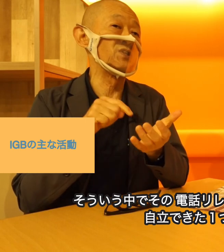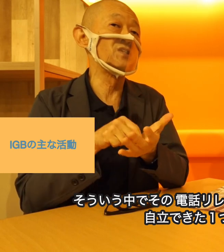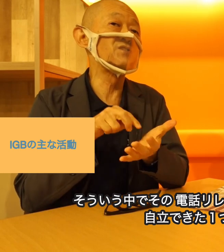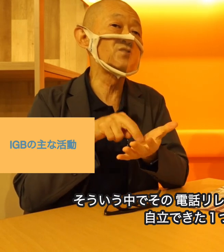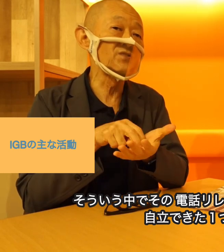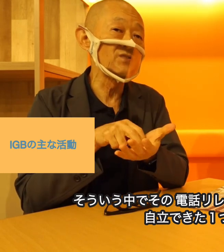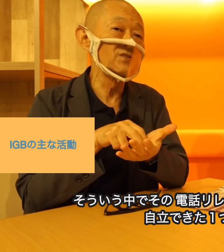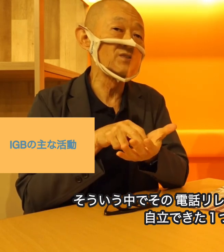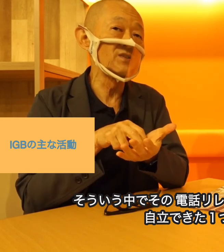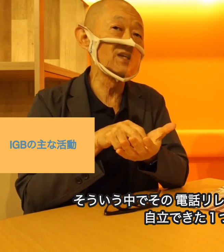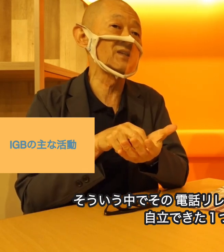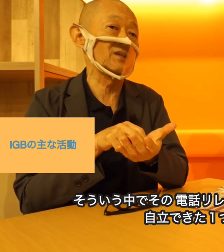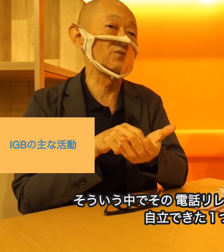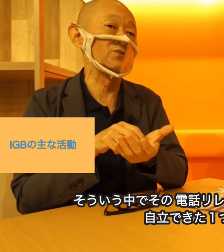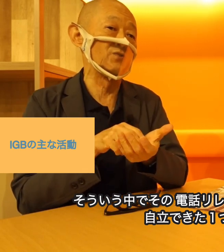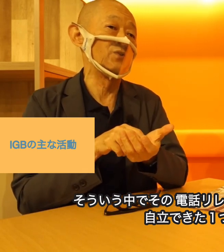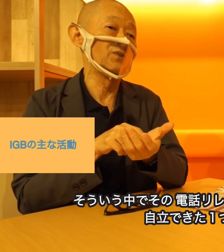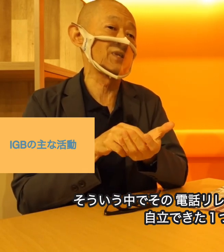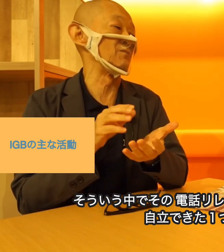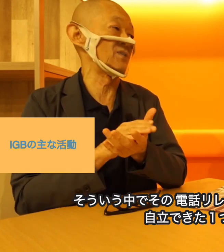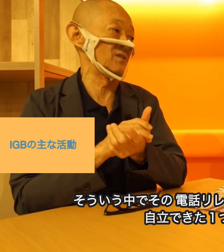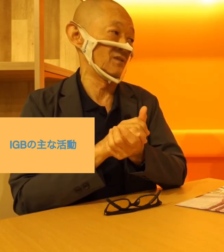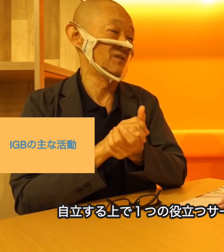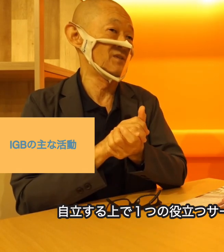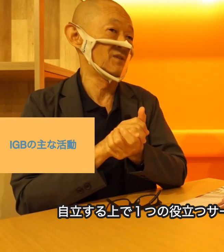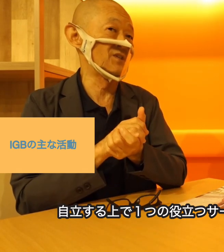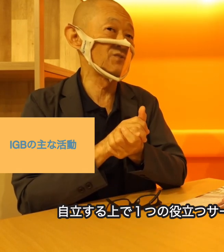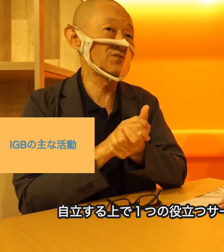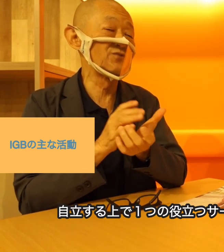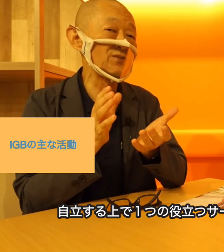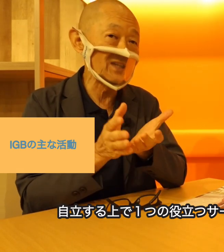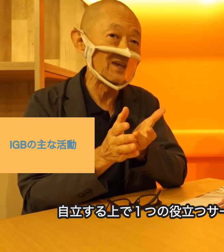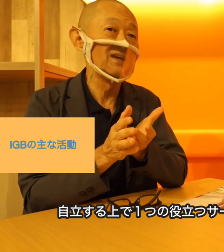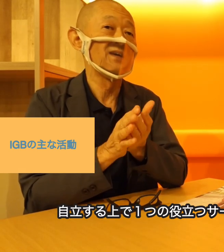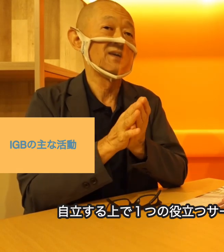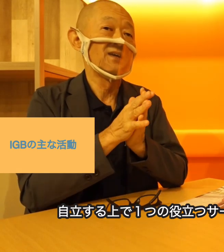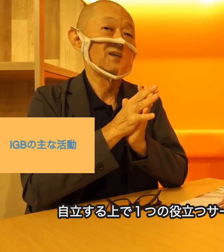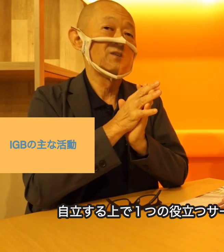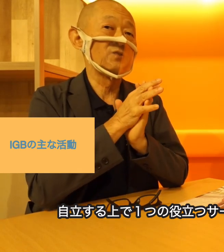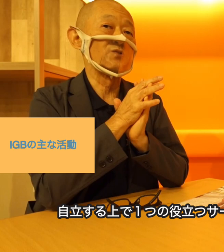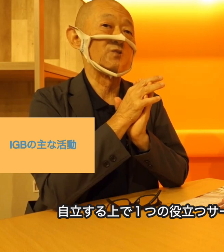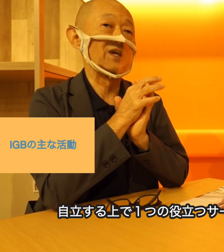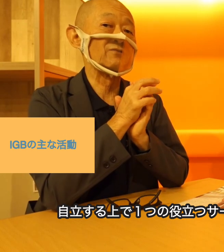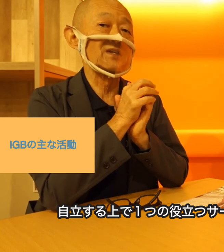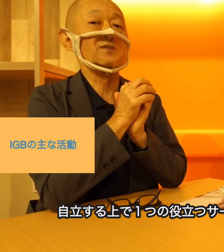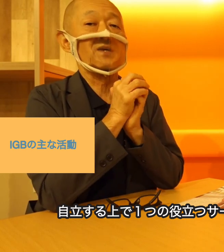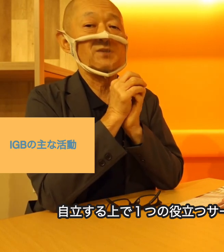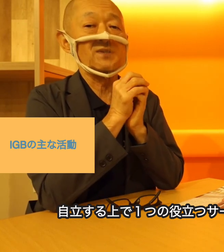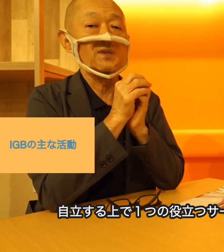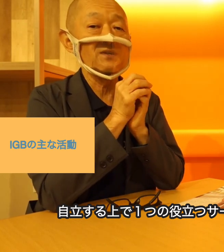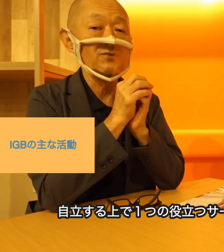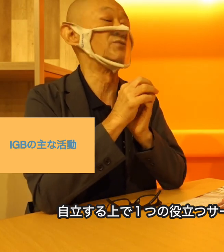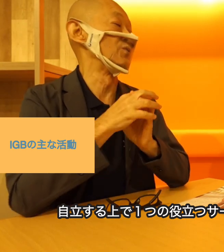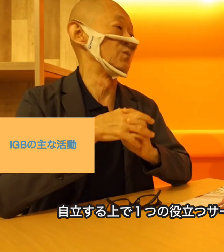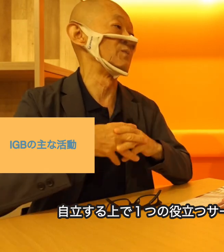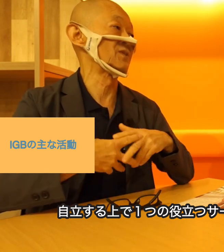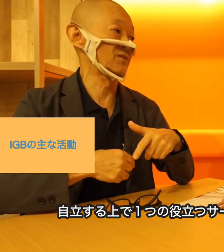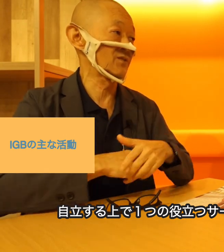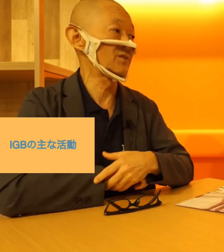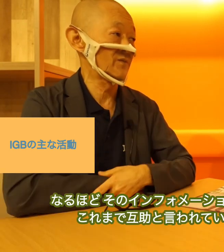立できた一つのサービス、自立する上で一つの役立つサービスだなというふうに思います。 な